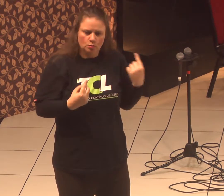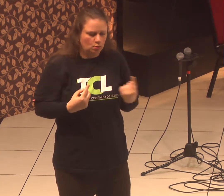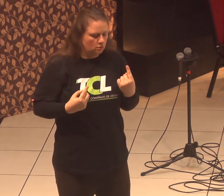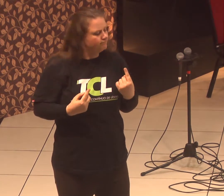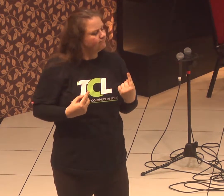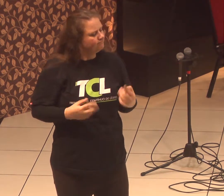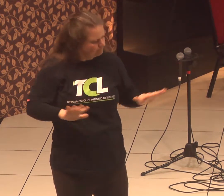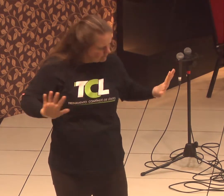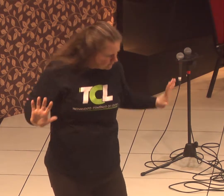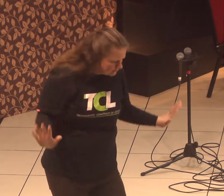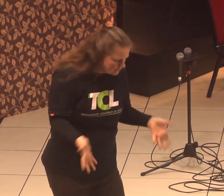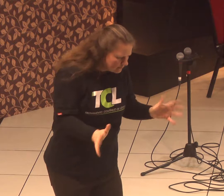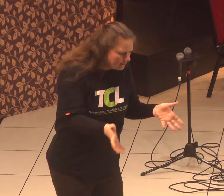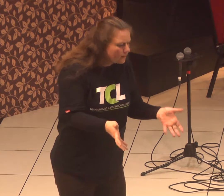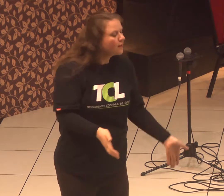motivou e o